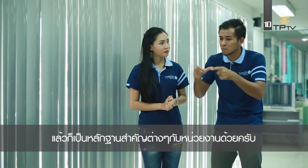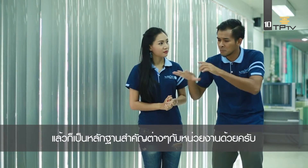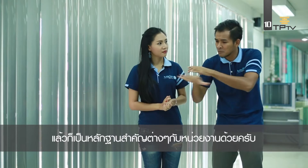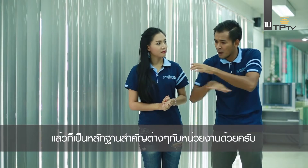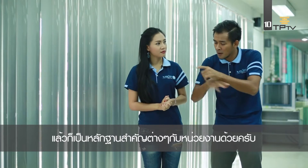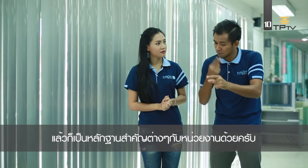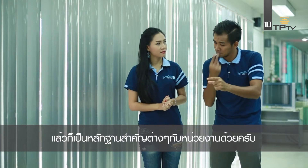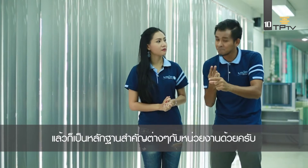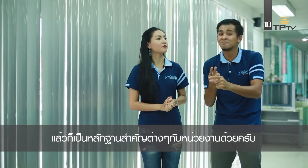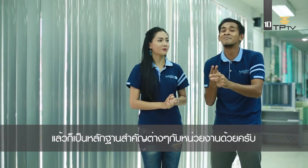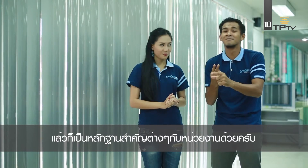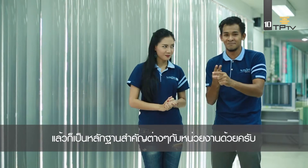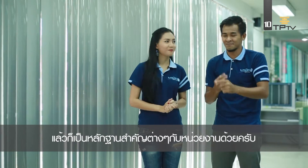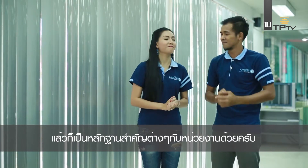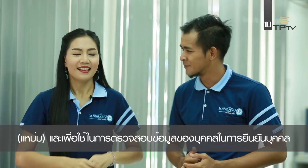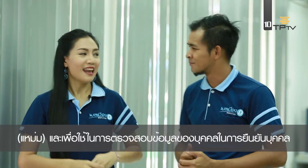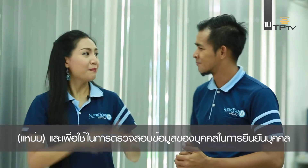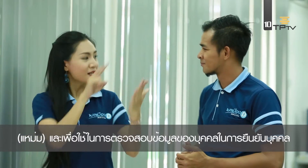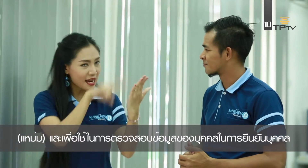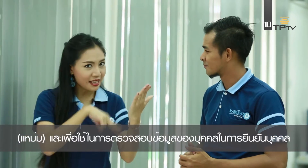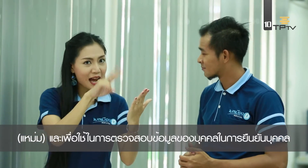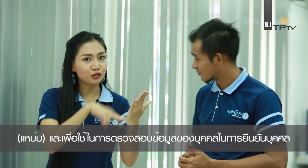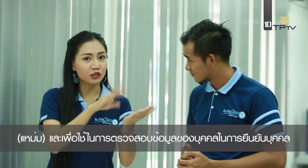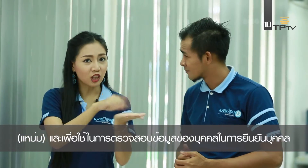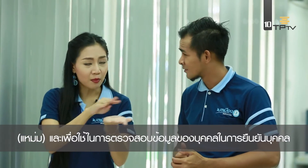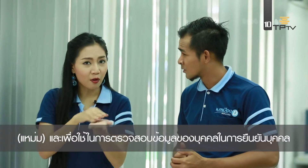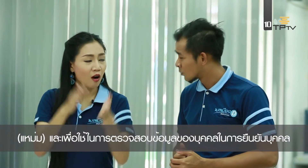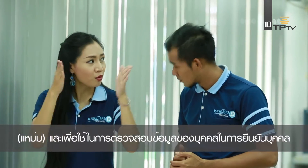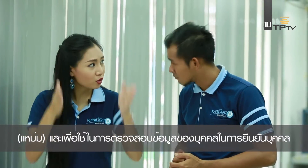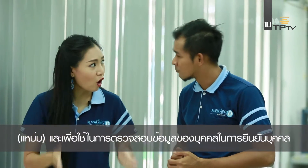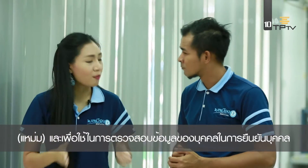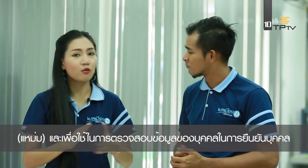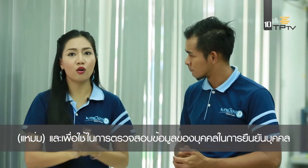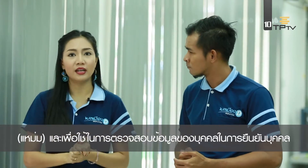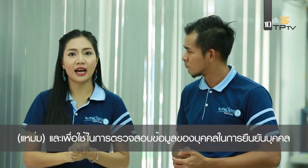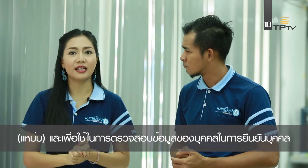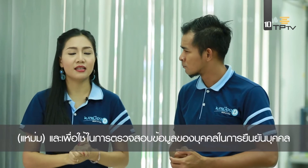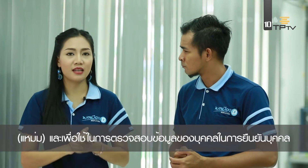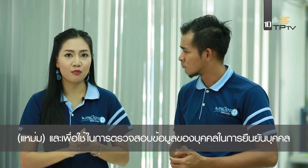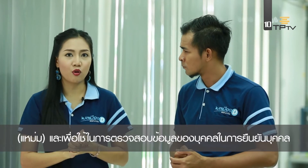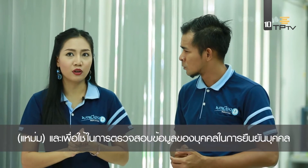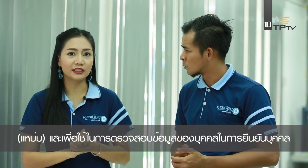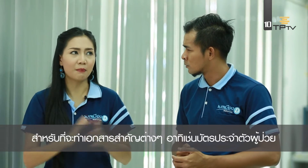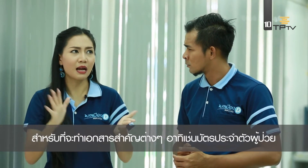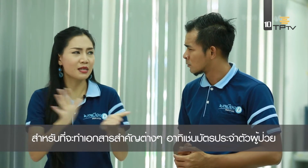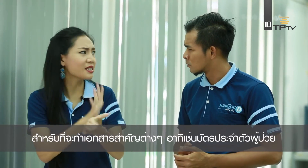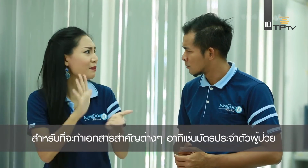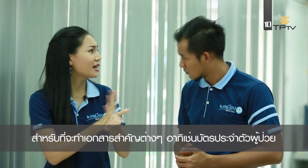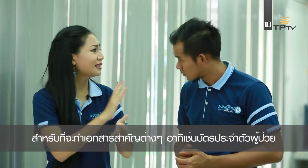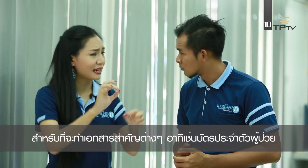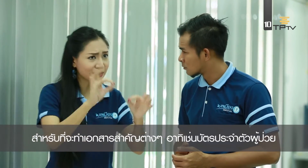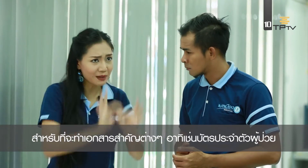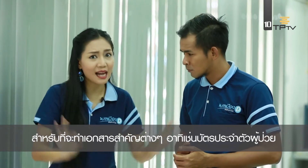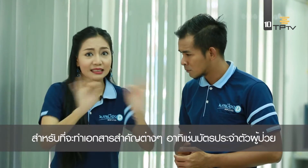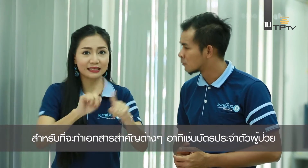ำคัญต่างๆกับหน่วยงานด้วยครับ และเพื่อใช้ในการตรวจสอบข้อมูลของบุคคลนะคะในการยืนยันบุคคลสำหรับที่จะทำ